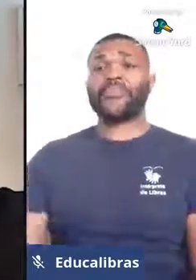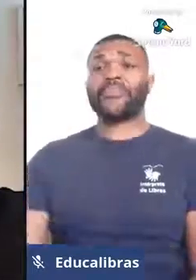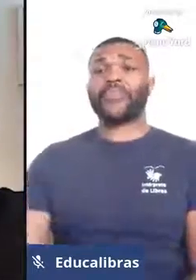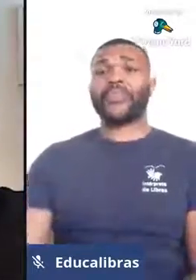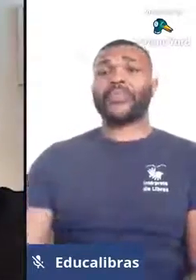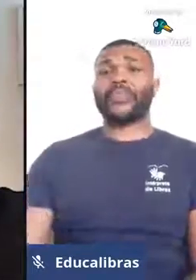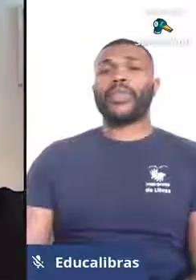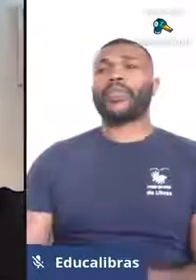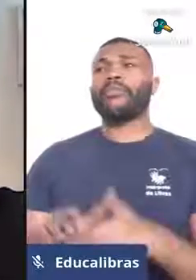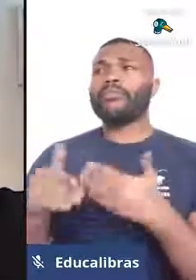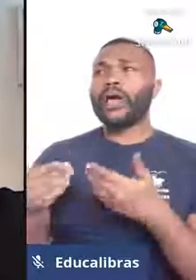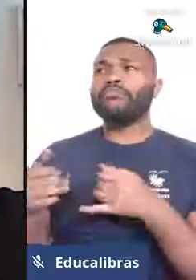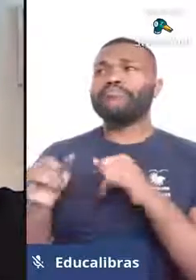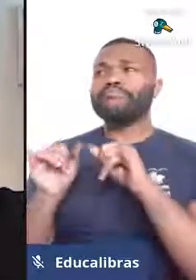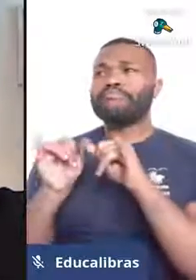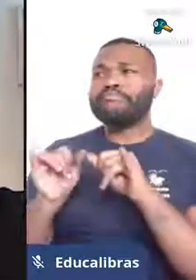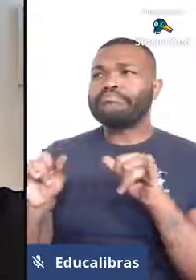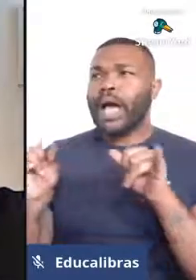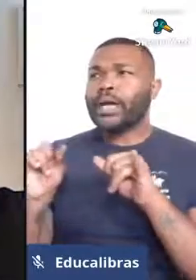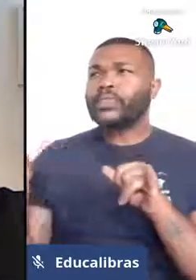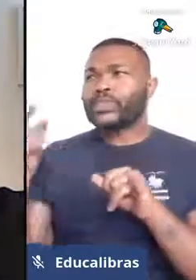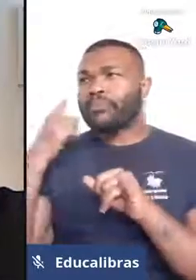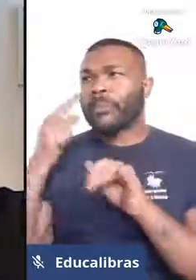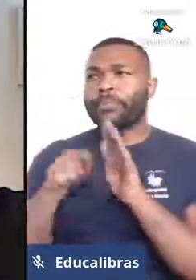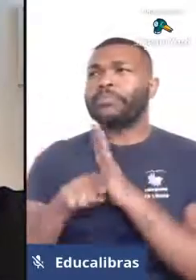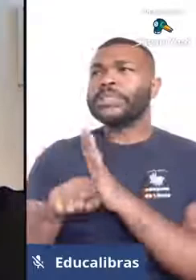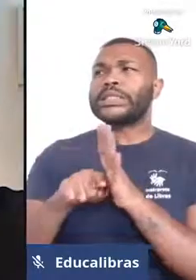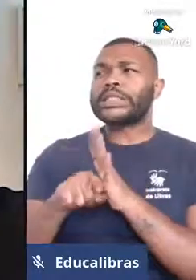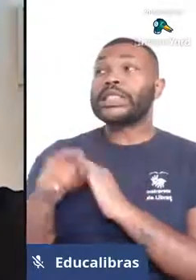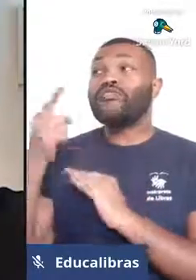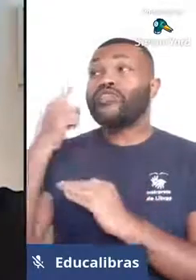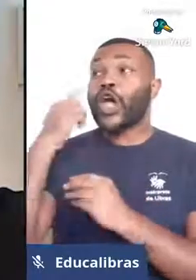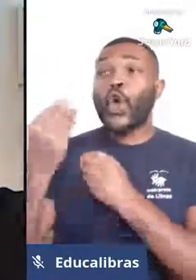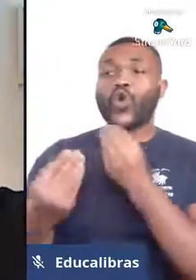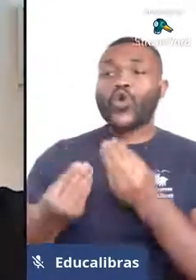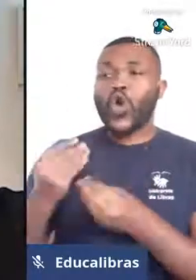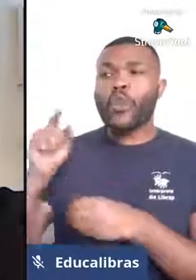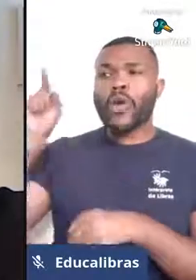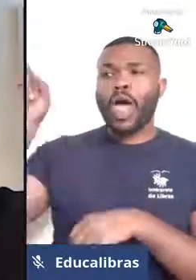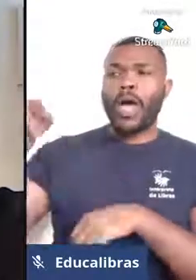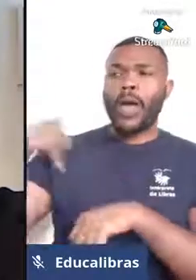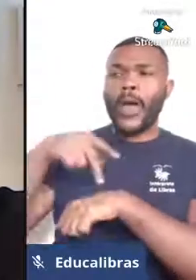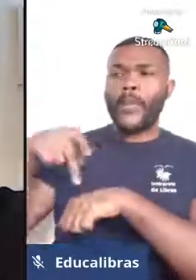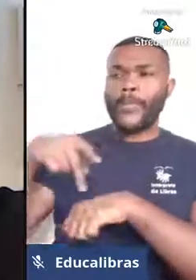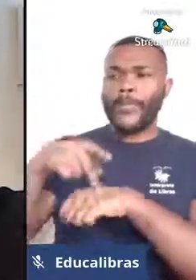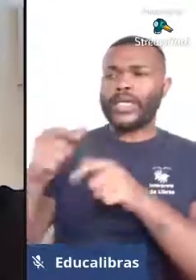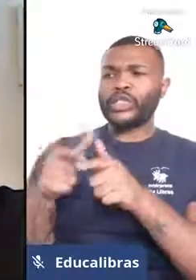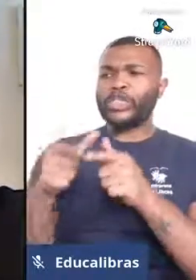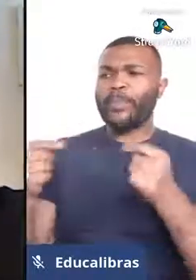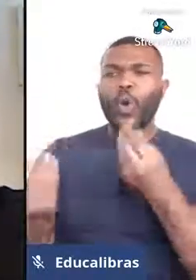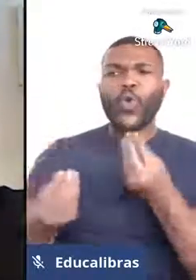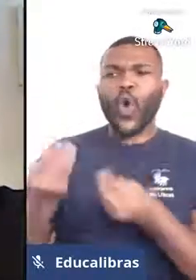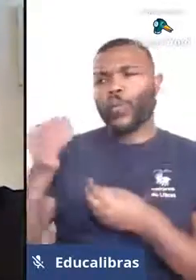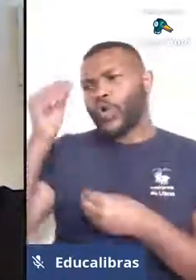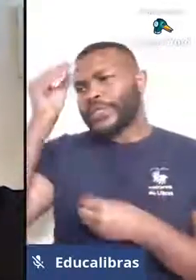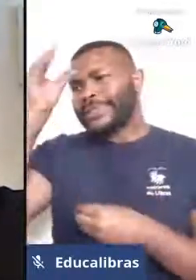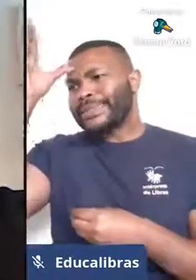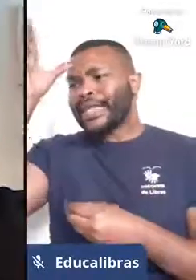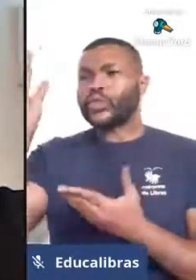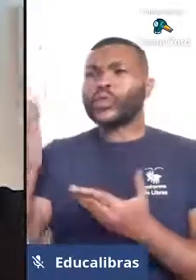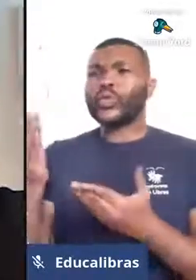benchmarkzinho, aí ver como que no Japão os centros culturais lá tratam dessa